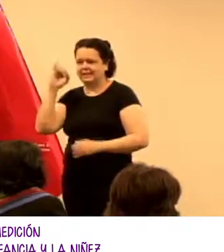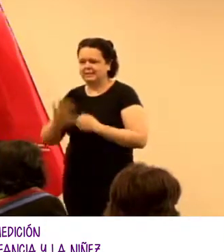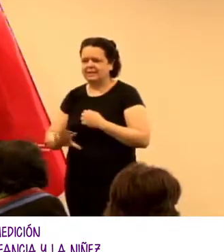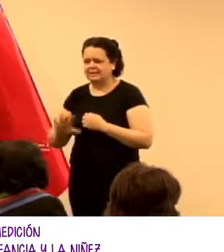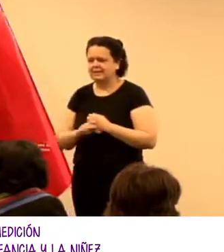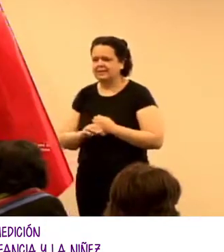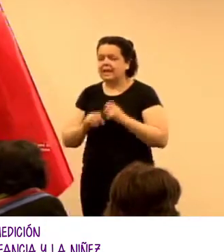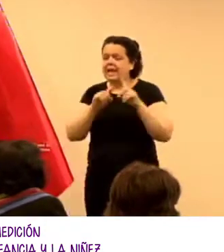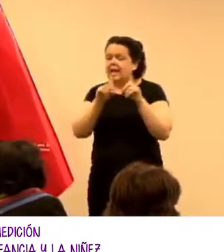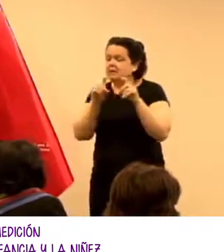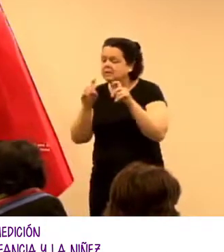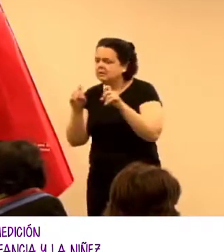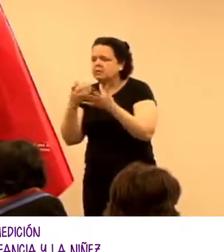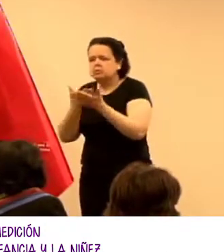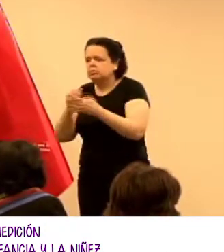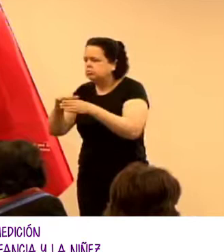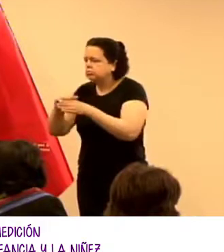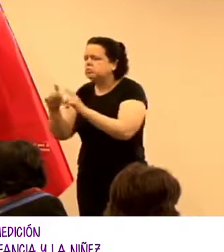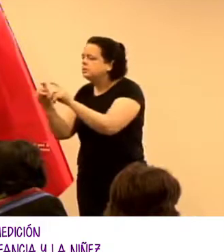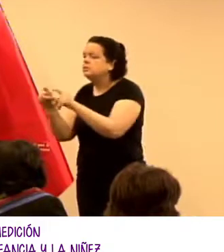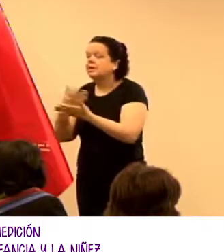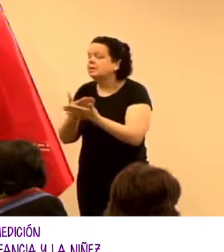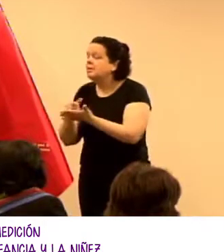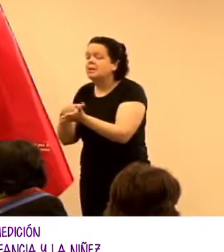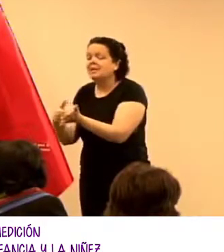Las preguntas fueron testadas tanto cognitivamente como